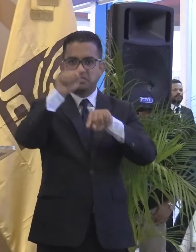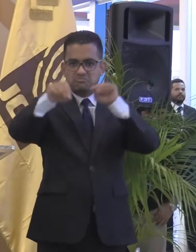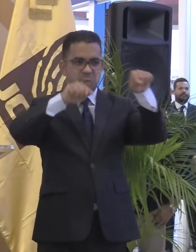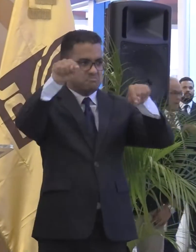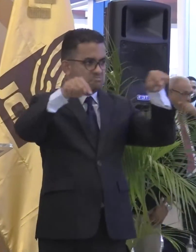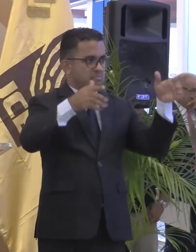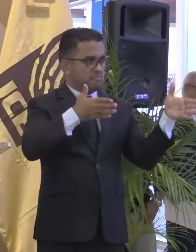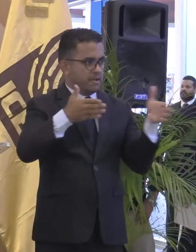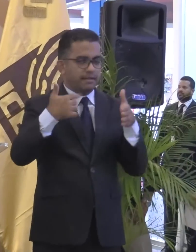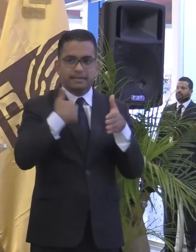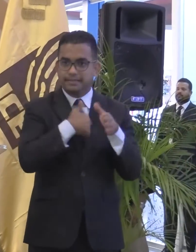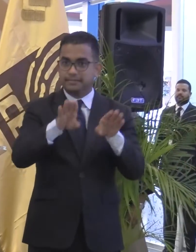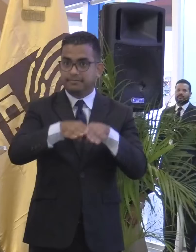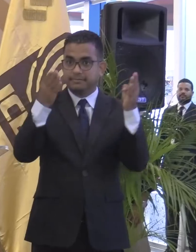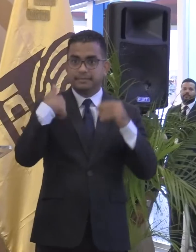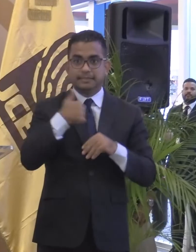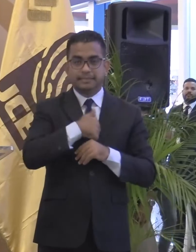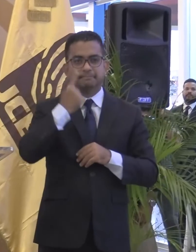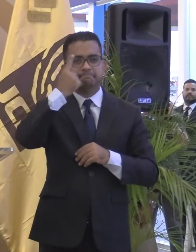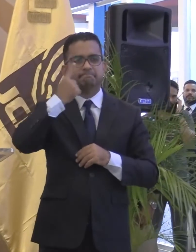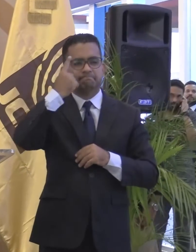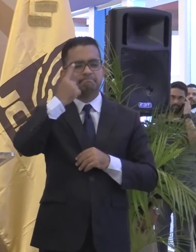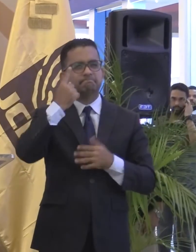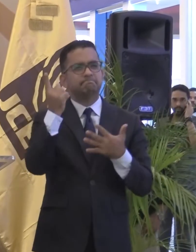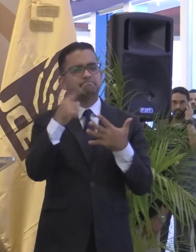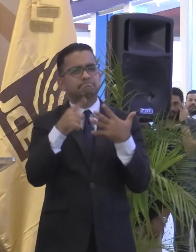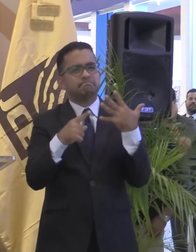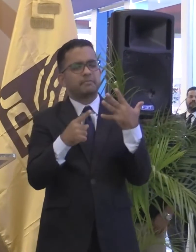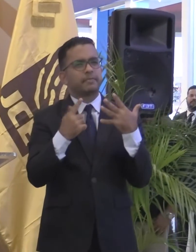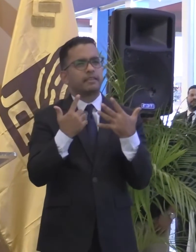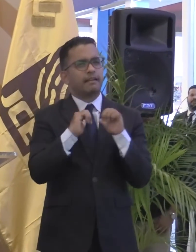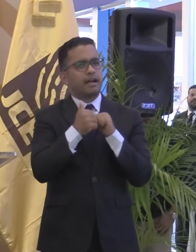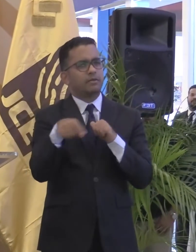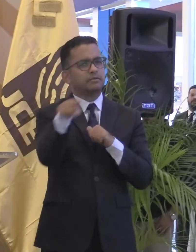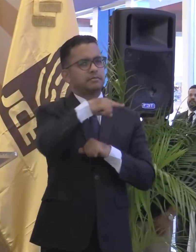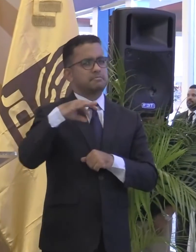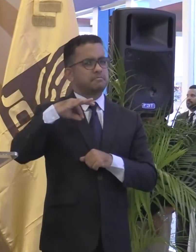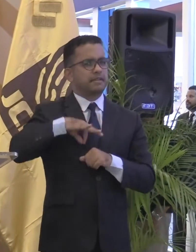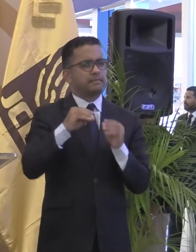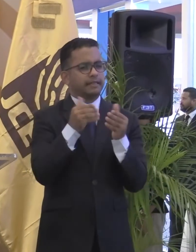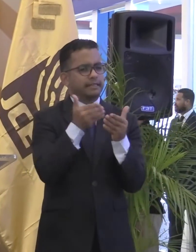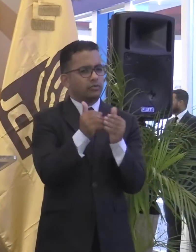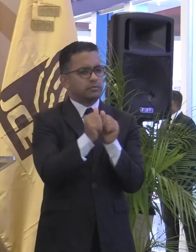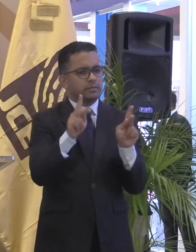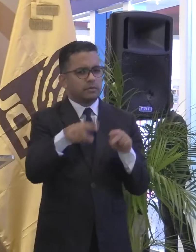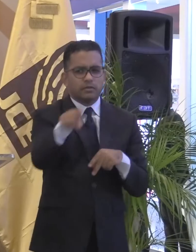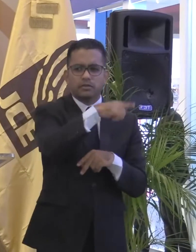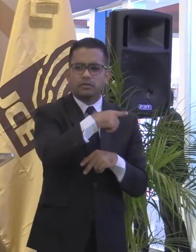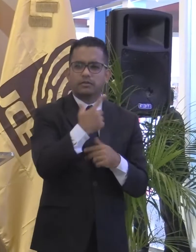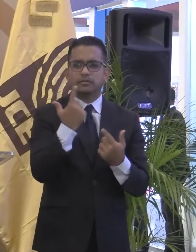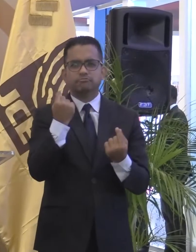para lo cual hemos tomado en consideración una serie de factores que beneficiarán sustancialmente a la población